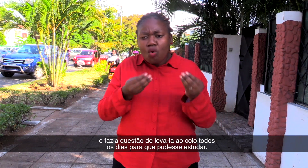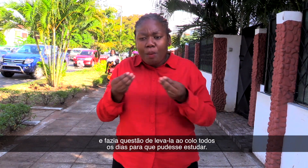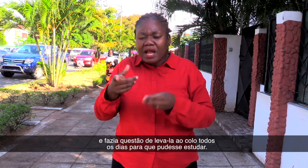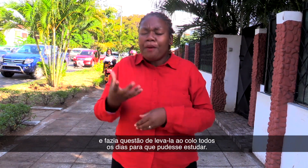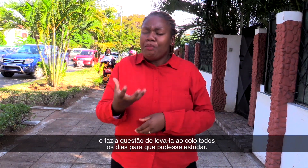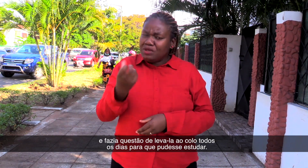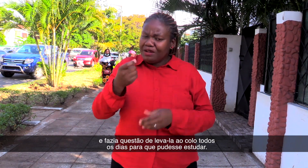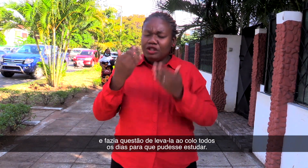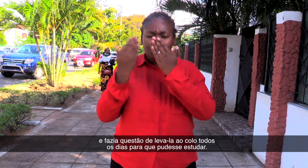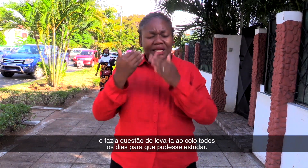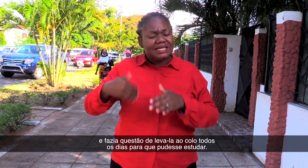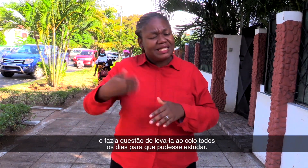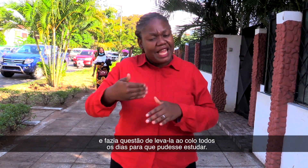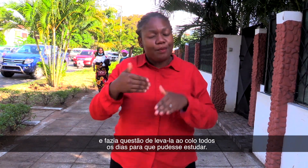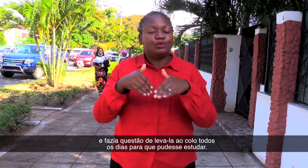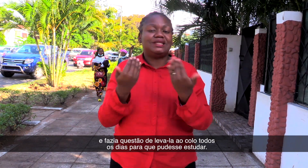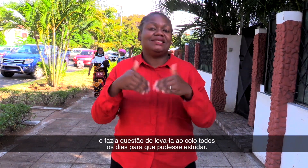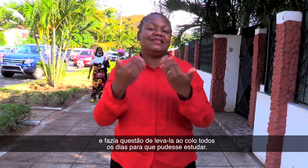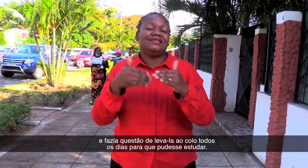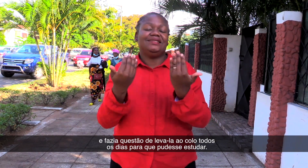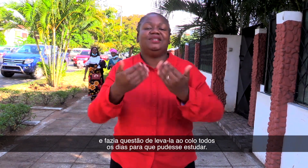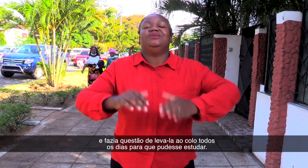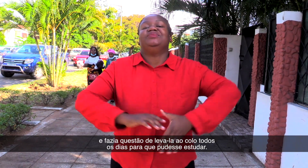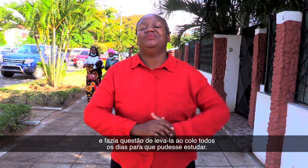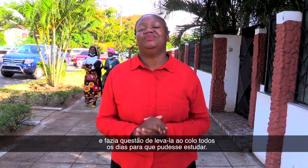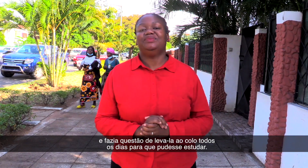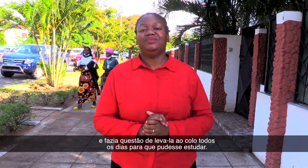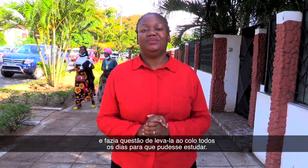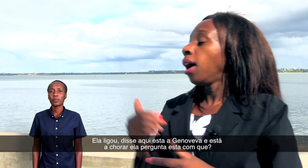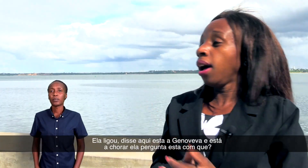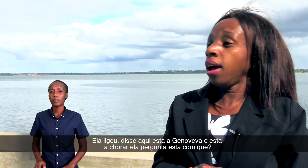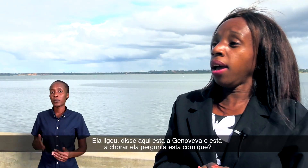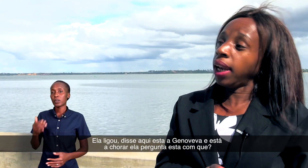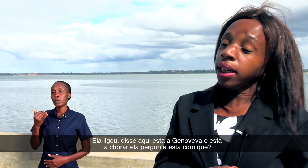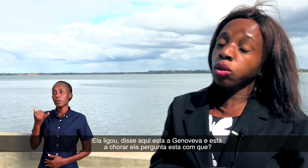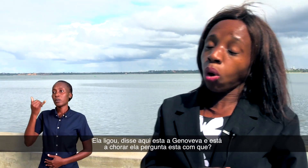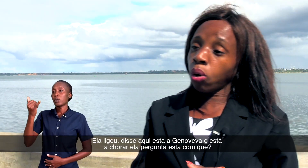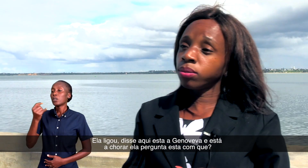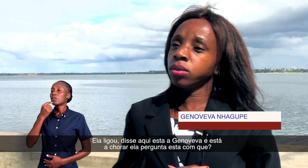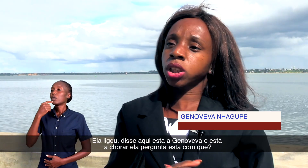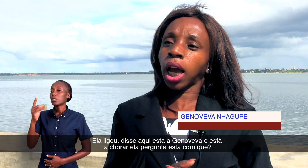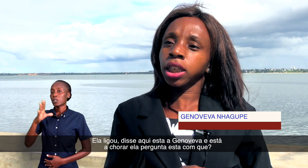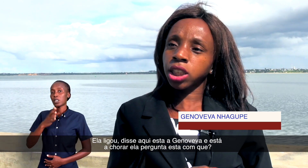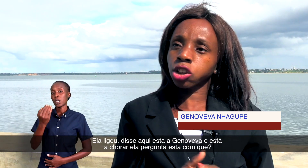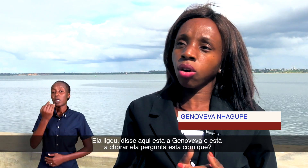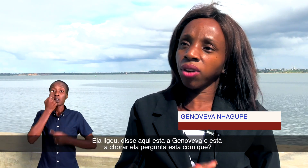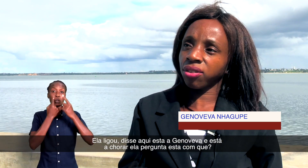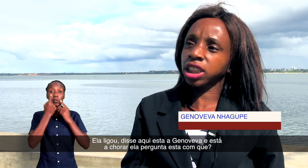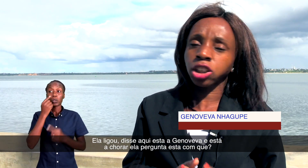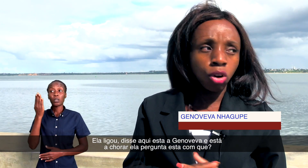questão de levá-la ao colo todos os dias para que pudesse estudar. Ela ligou, disse que aqui está a Genoveva, está a